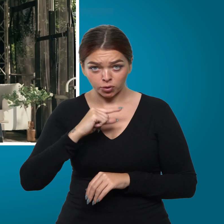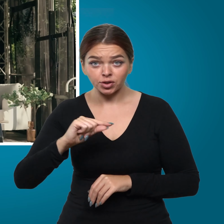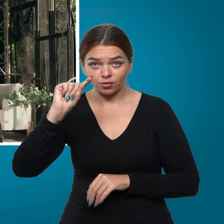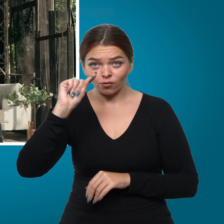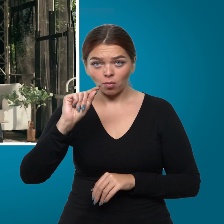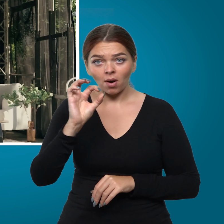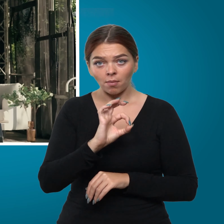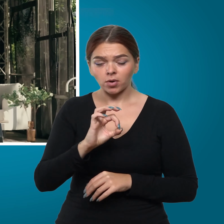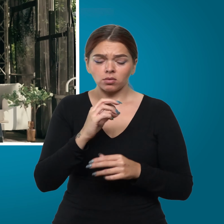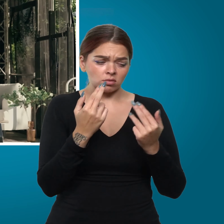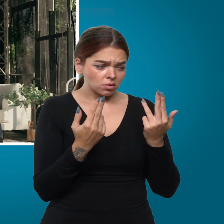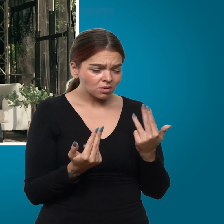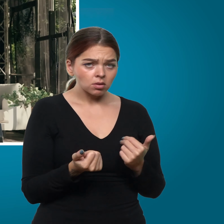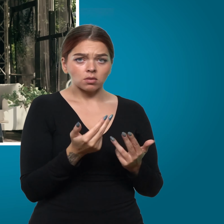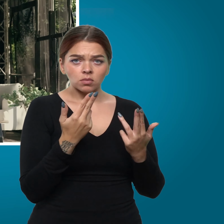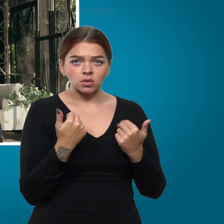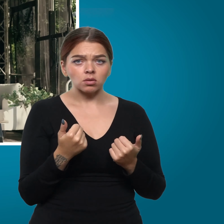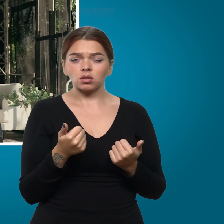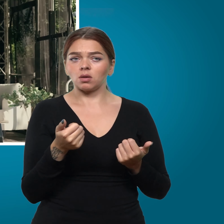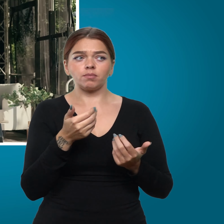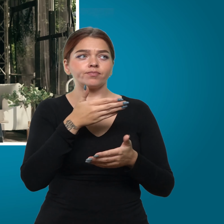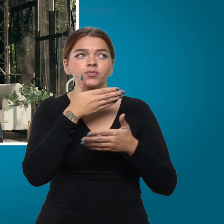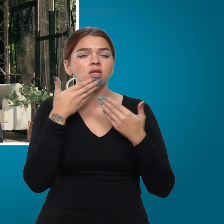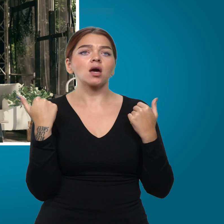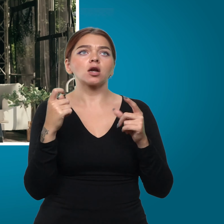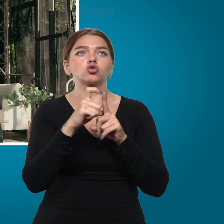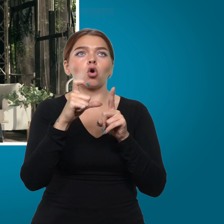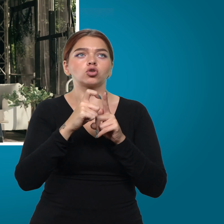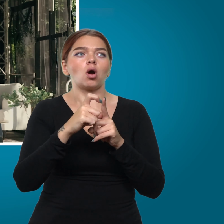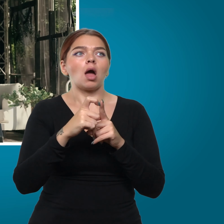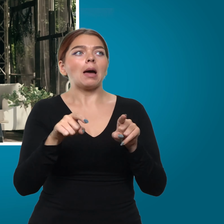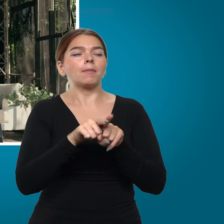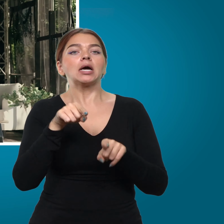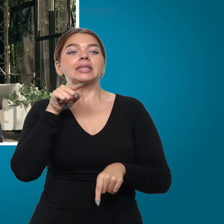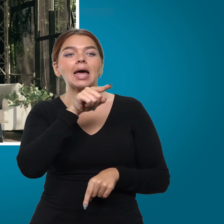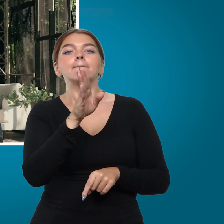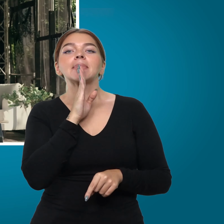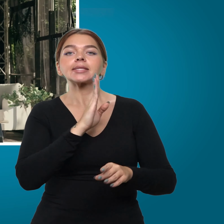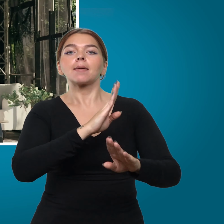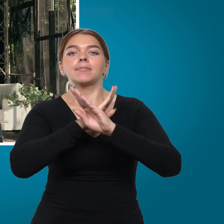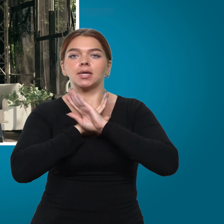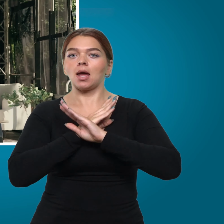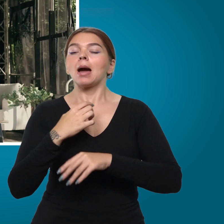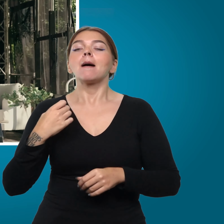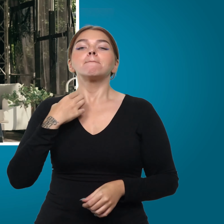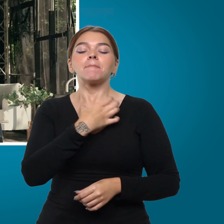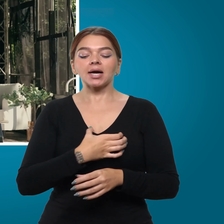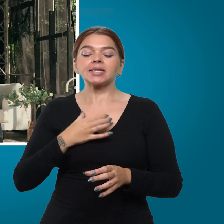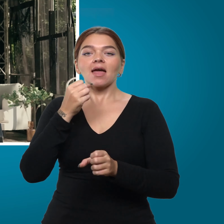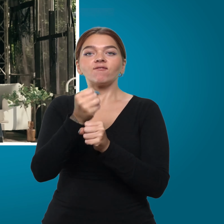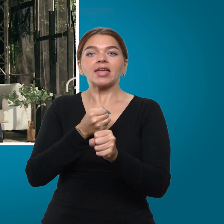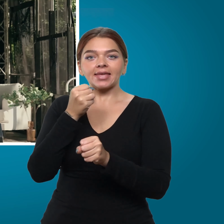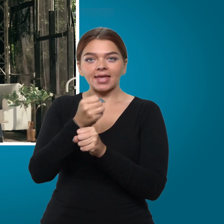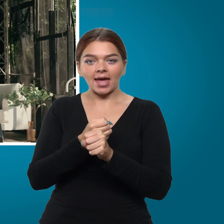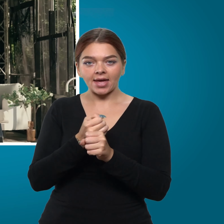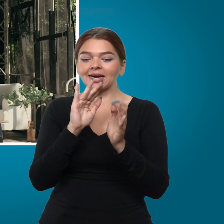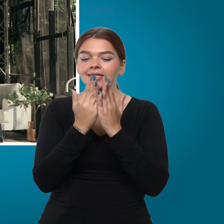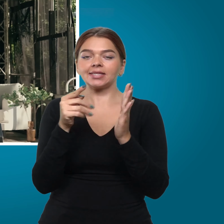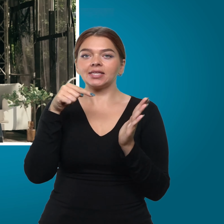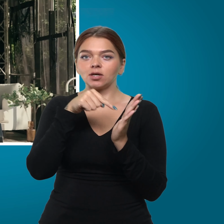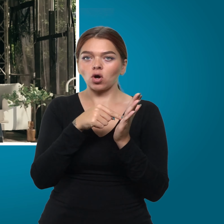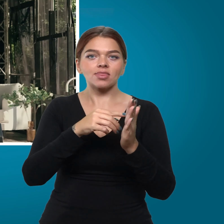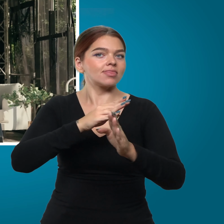pozityvi ir žinom, kad vis dėlto ta mergina iškeliauja iš šio pasaulio, tampa kita kažkokio tai